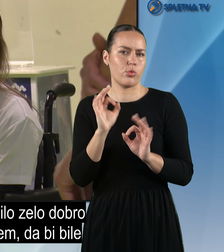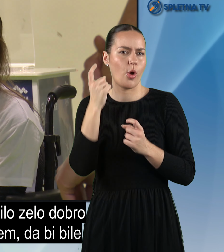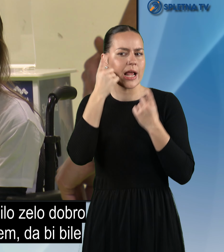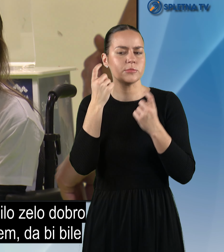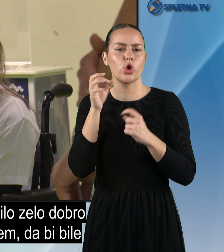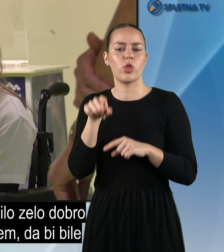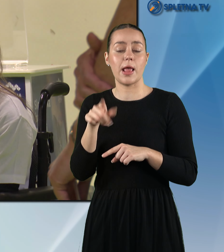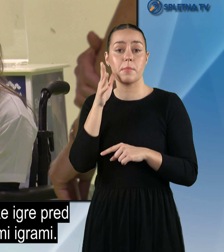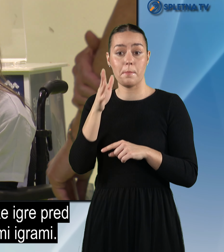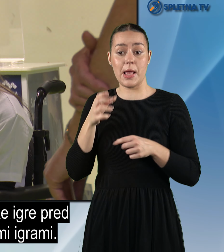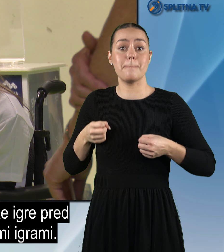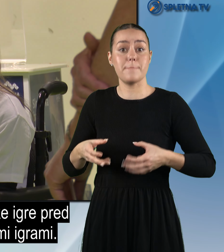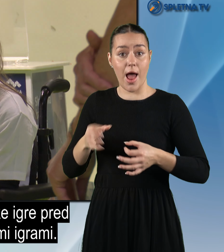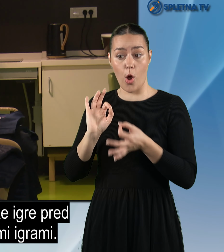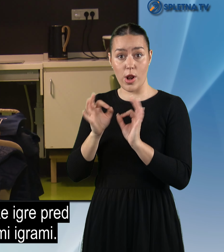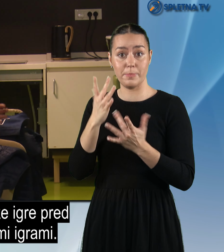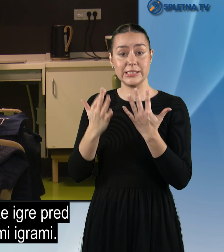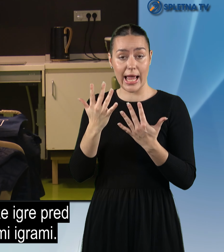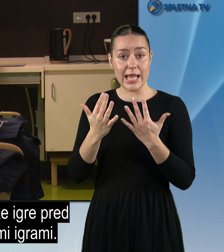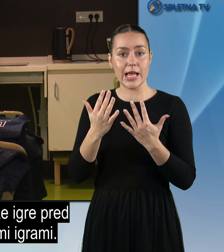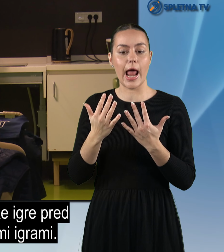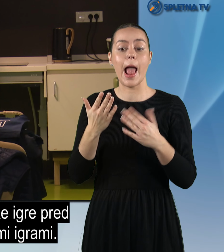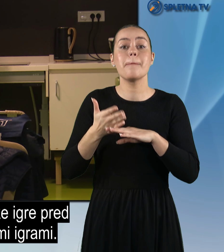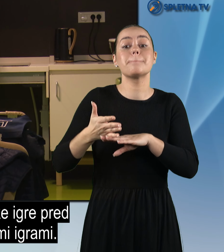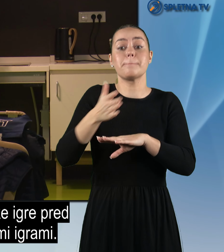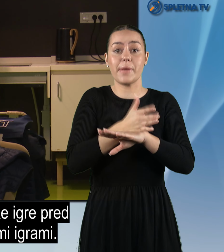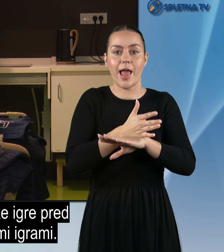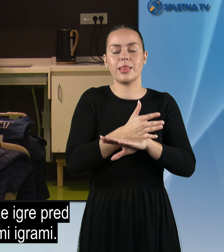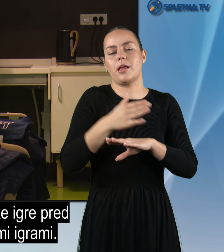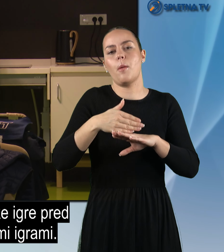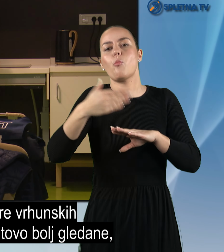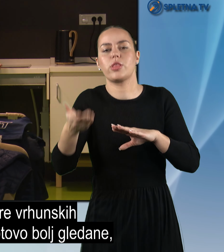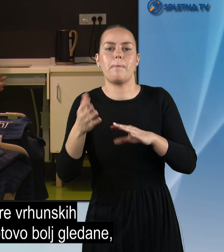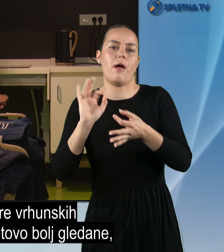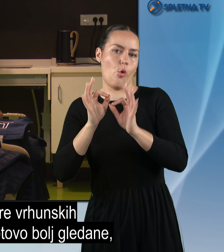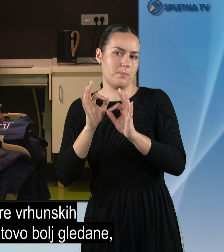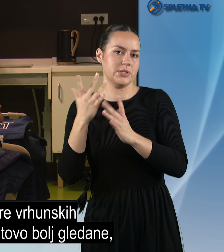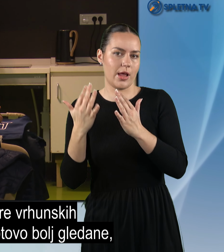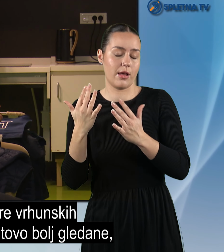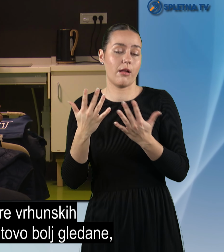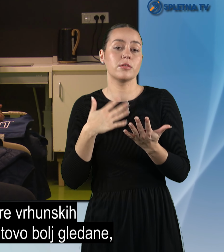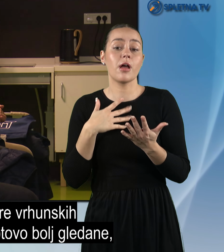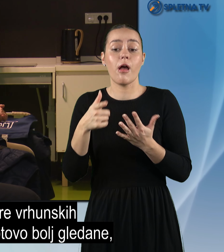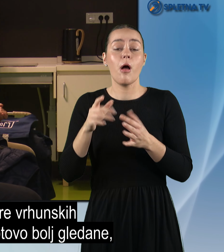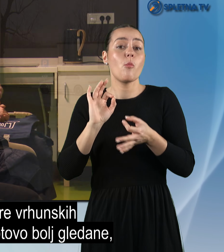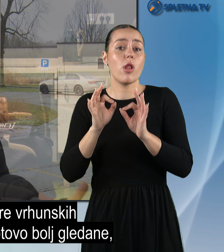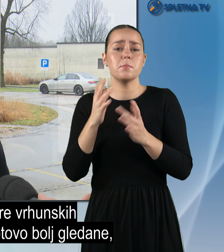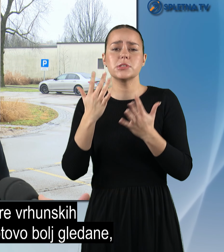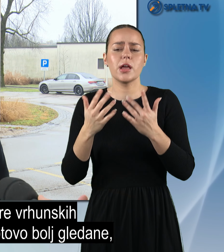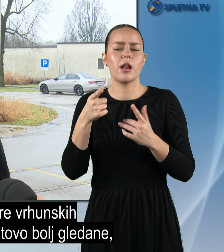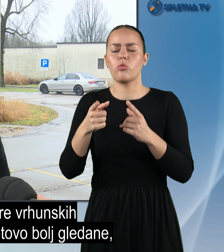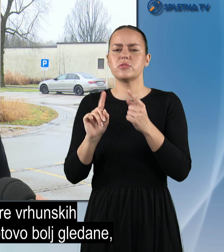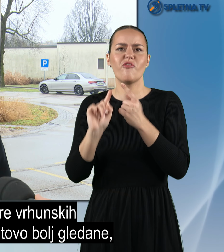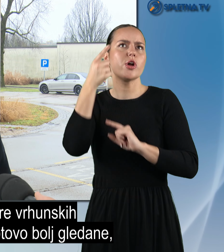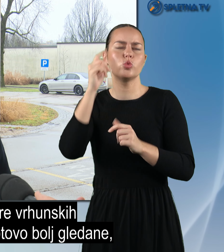tem, da bi paraolimpijske igre bile ponavadi pred olimpijskimi igrami. Namreč, olimpijske igre vrhunskih športnikov so